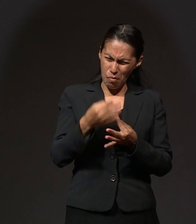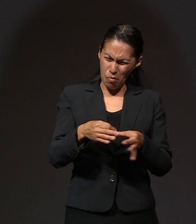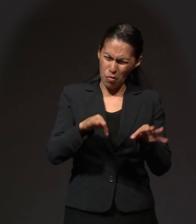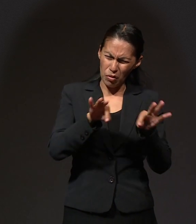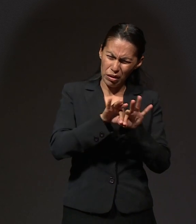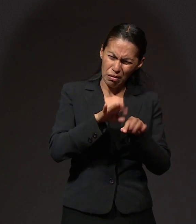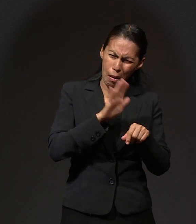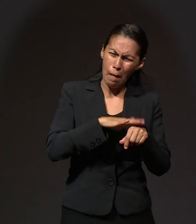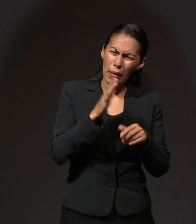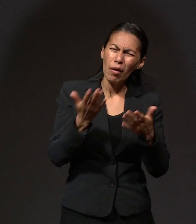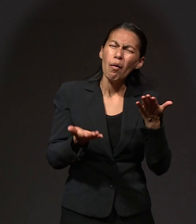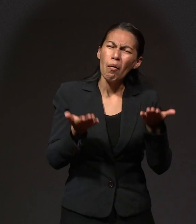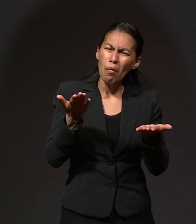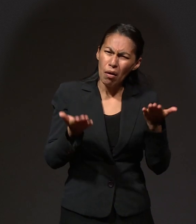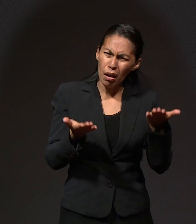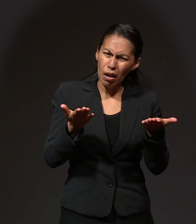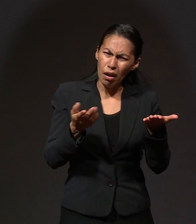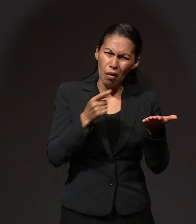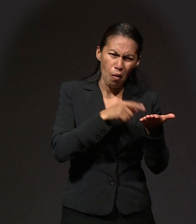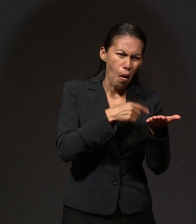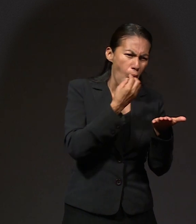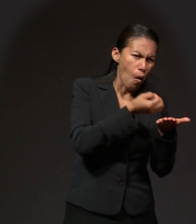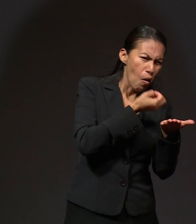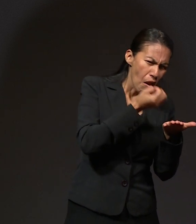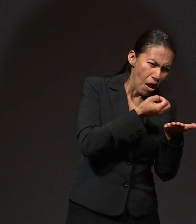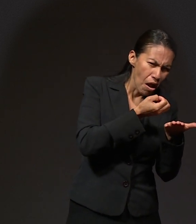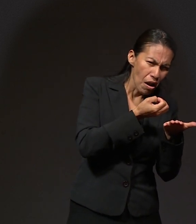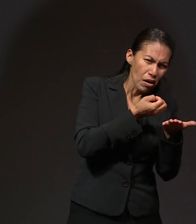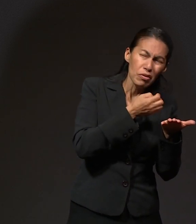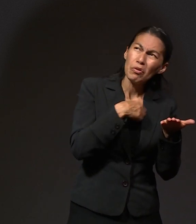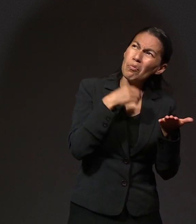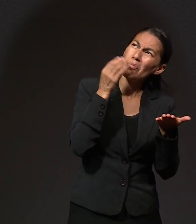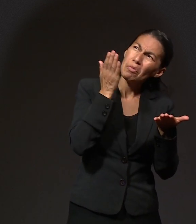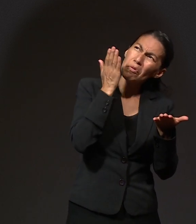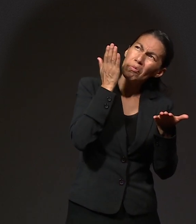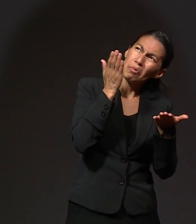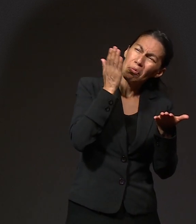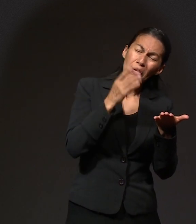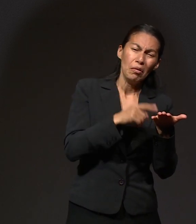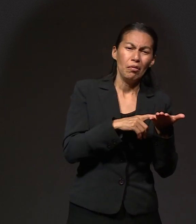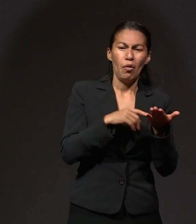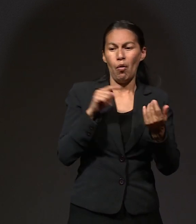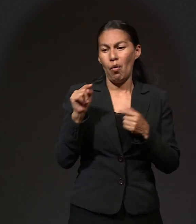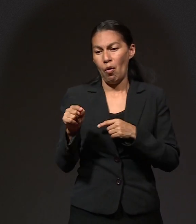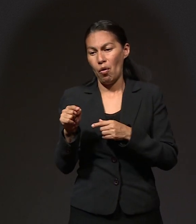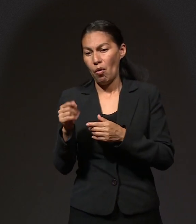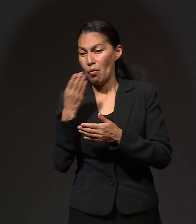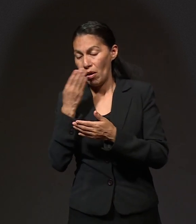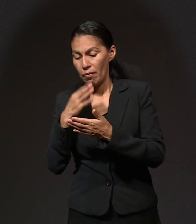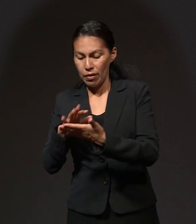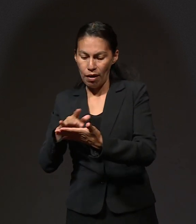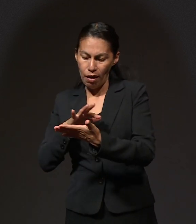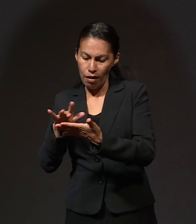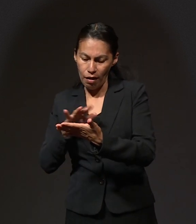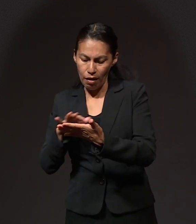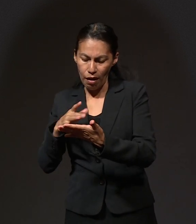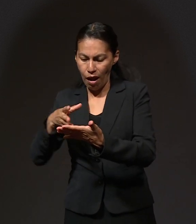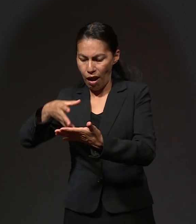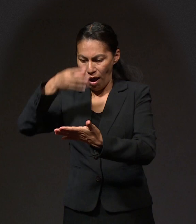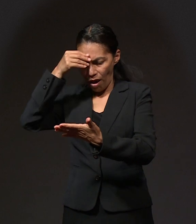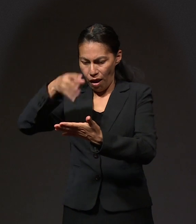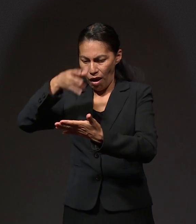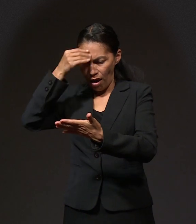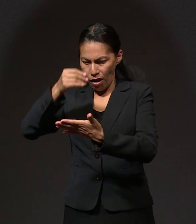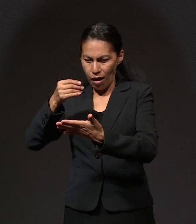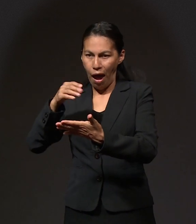ve un mundo de diferencia. ¿Qué puedo decir a Dios con mis labios pecadores? Dame y te pido y esto. Y a veces hasta oraciones egoístas. Pero cuando Dios me